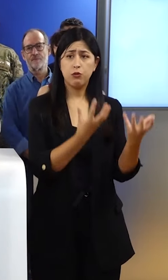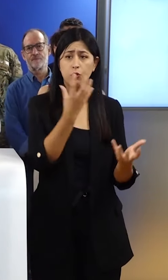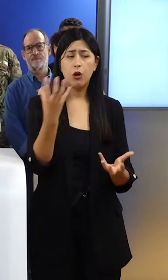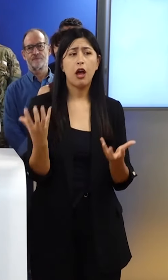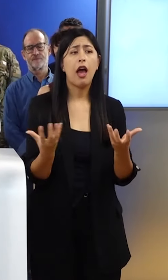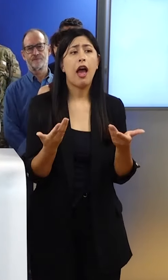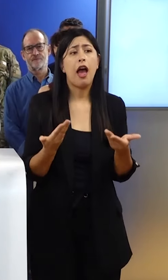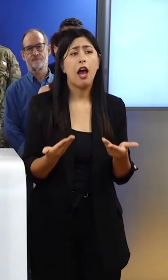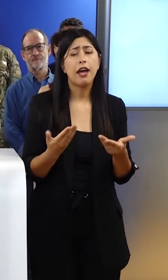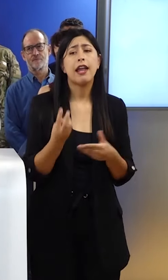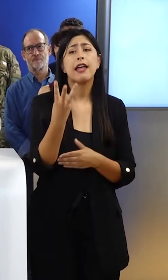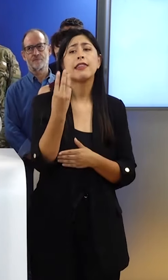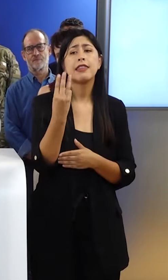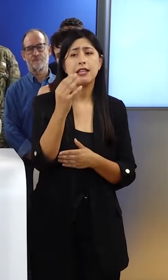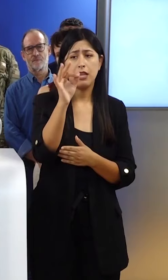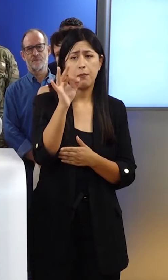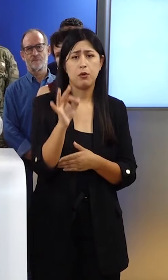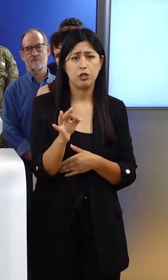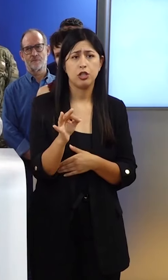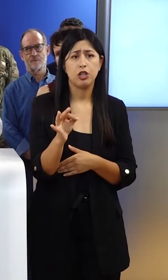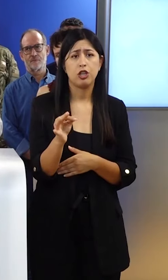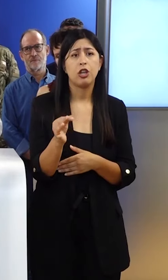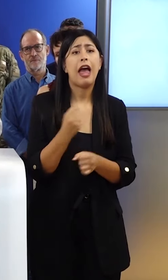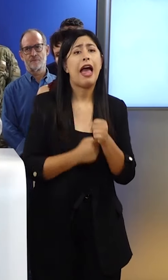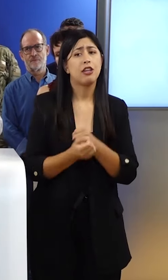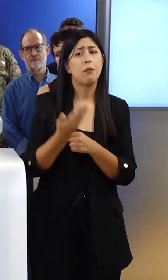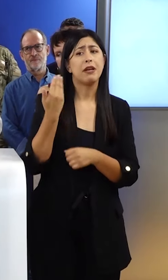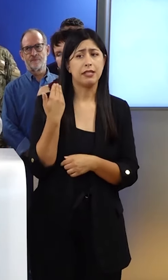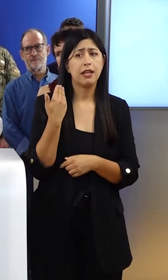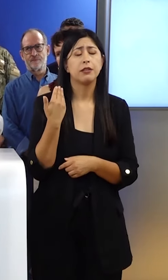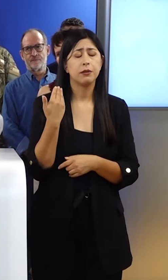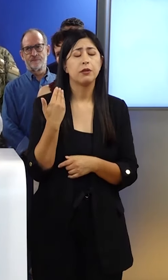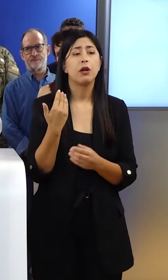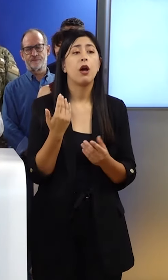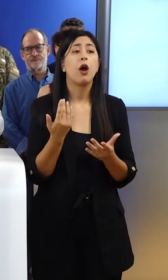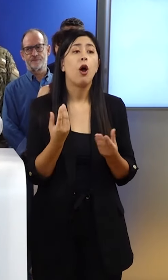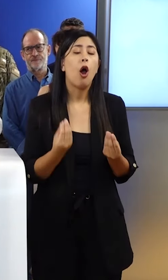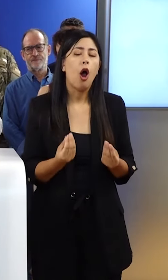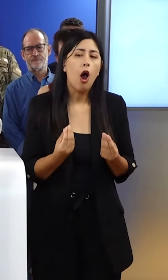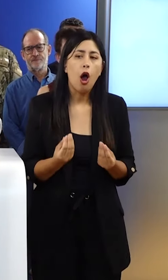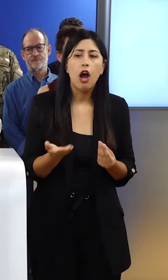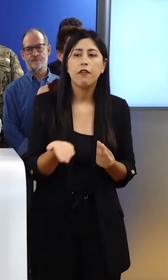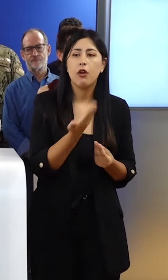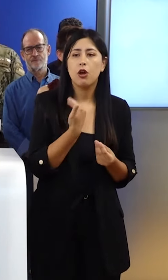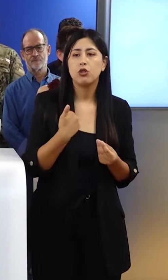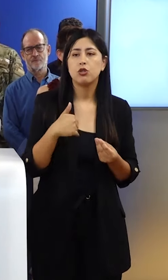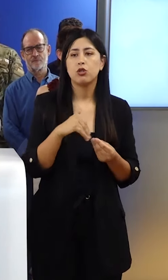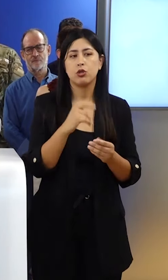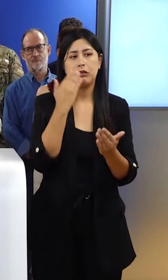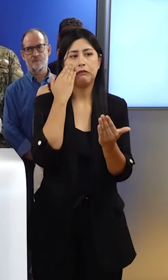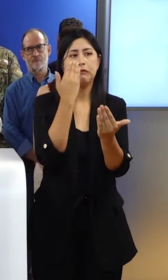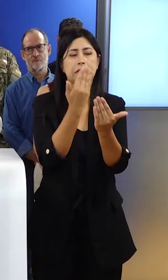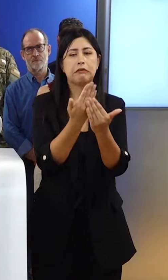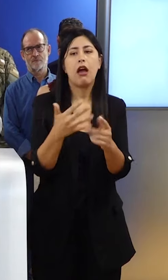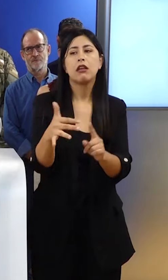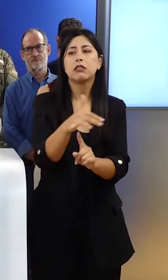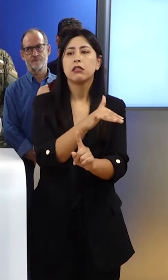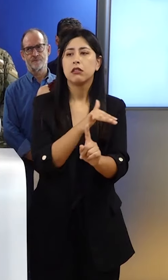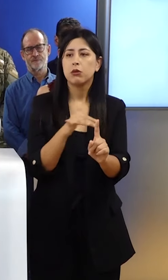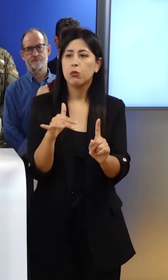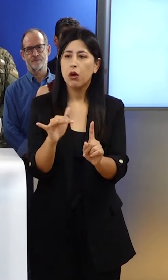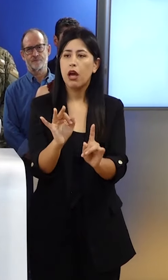momento es del orden del 13 por de lo que fue el año anterior por supuesto en este caso estamos tratando con un eh una situación